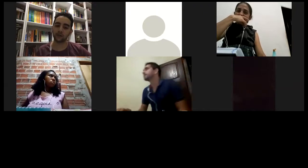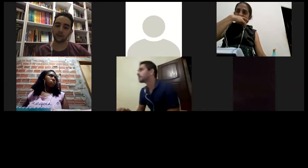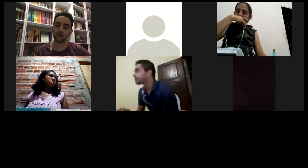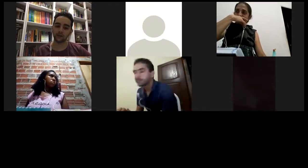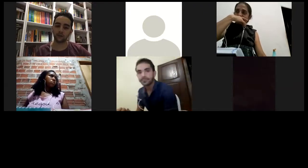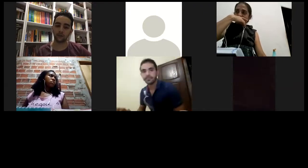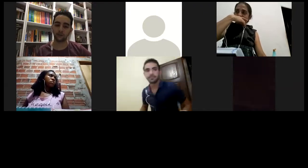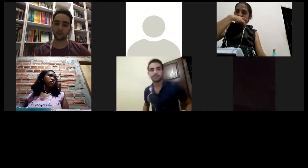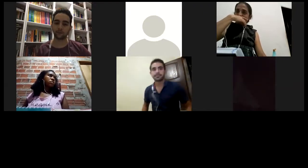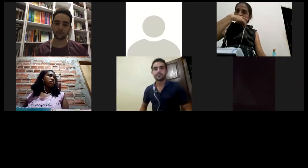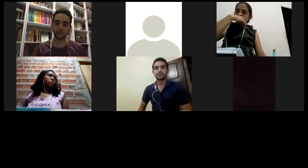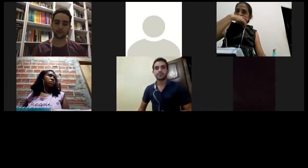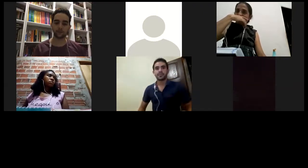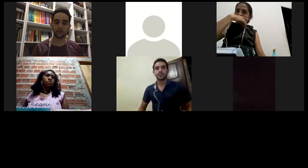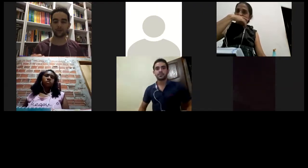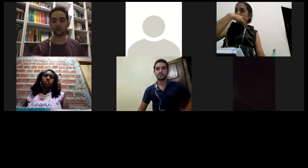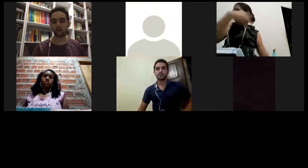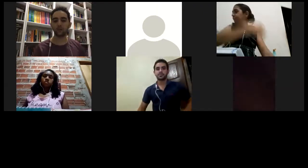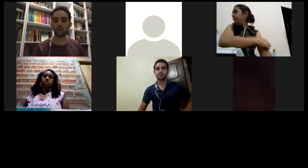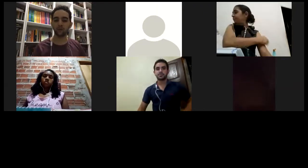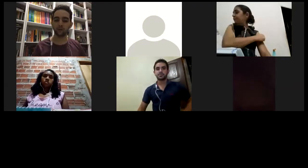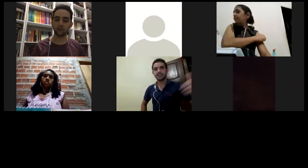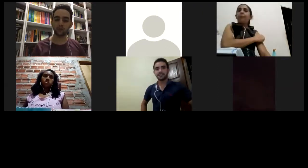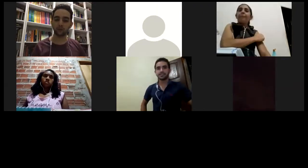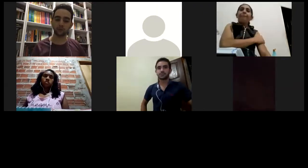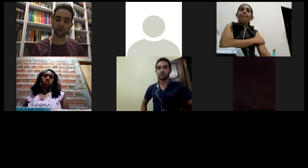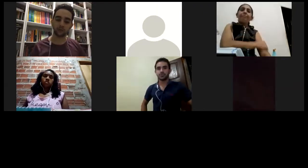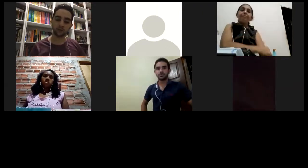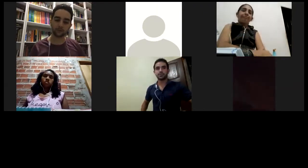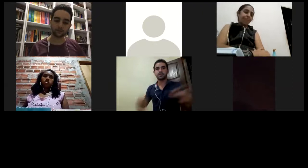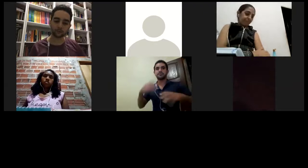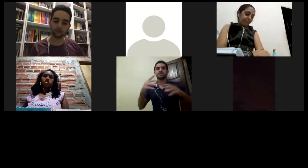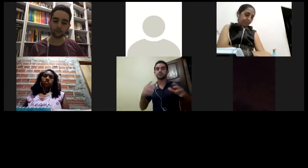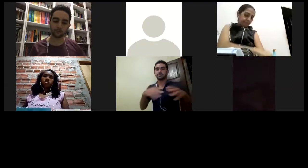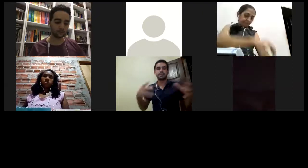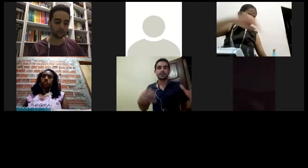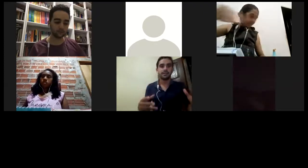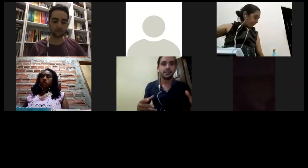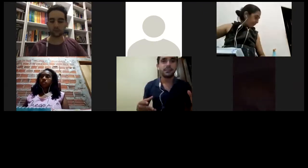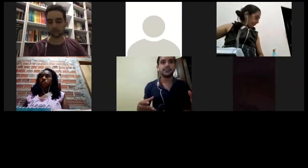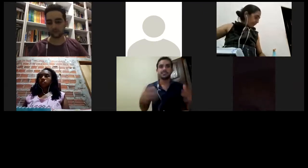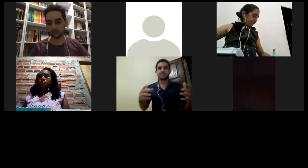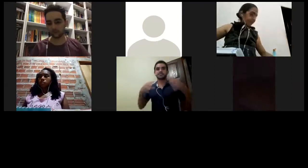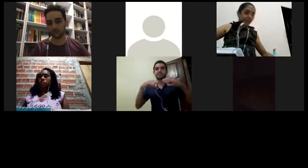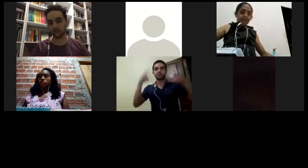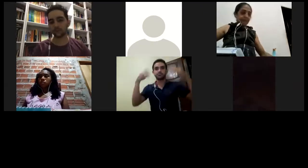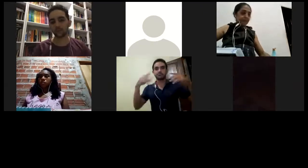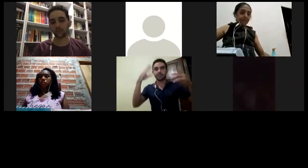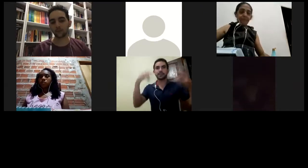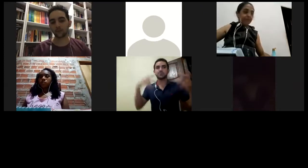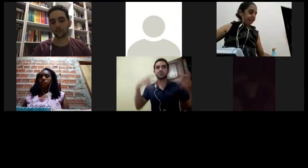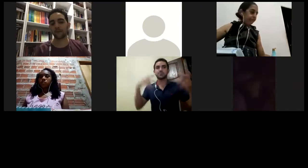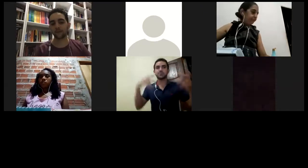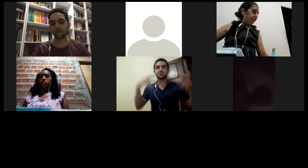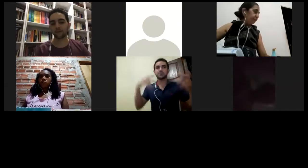dá para entender. Por isso que Tipo, não por exemplo, numa confunde. frase solta, porque não vai ser frase, vai ser um